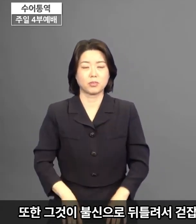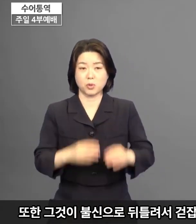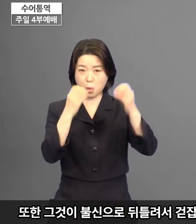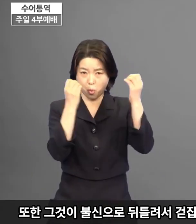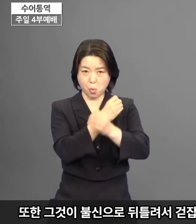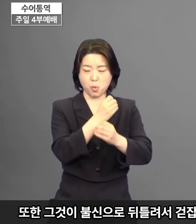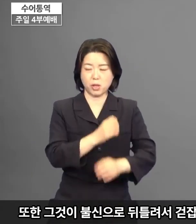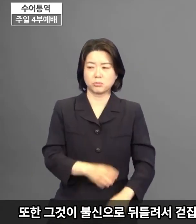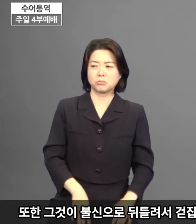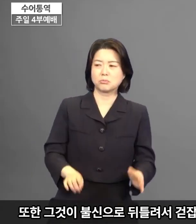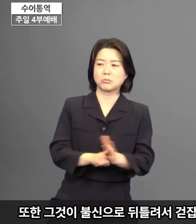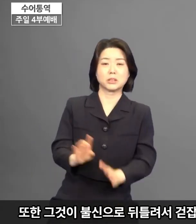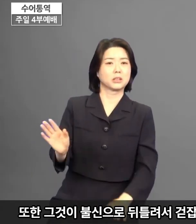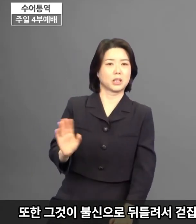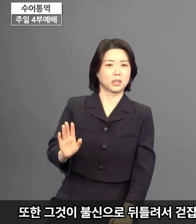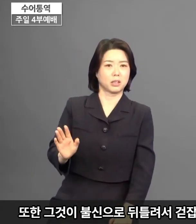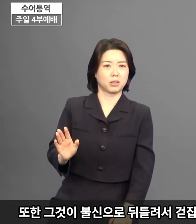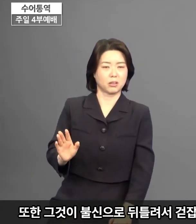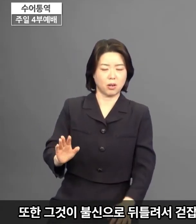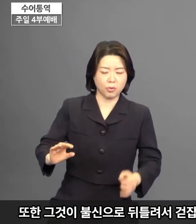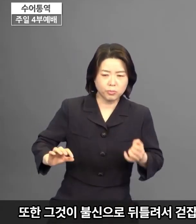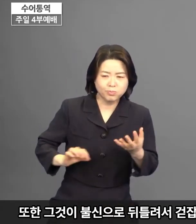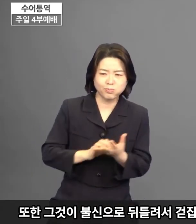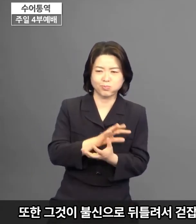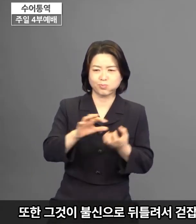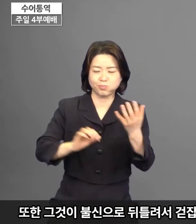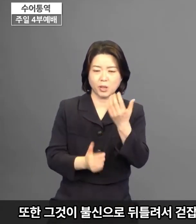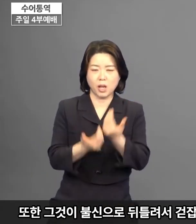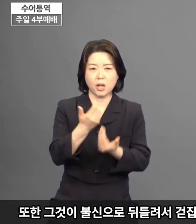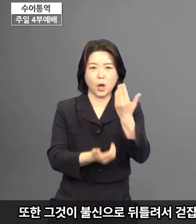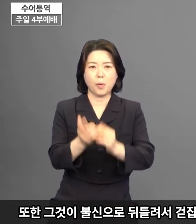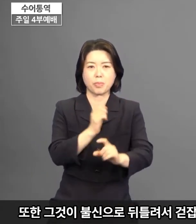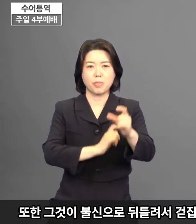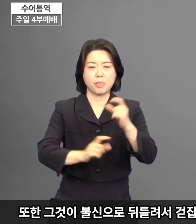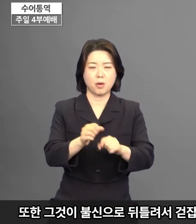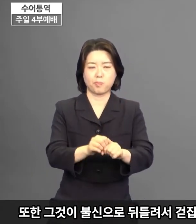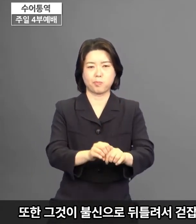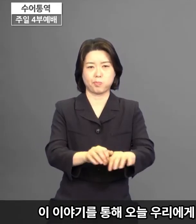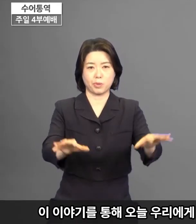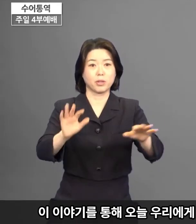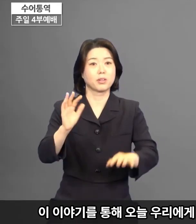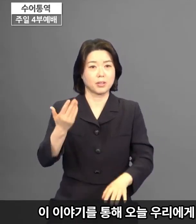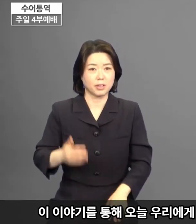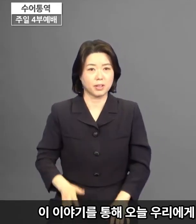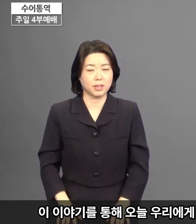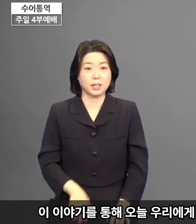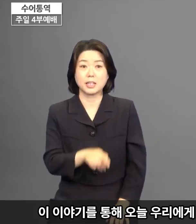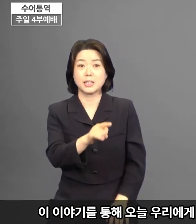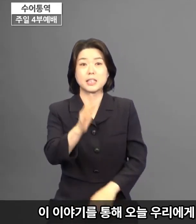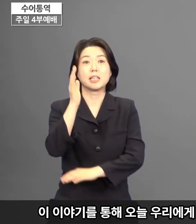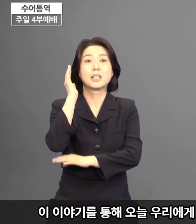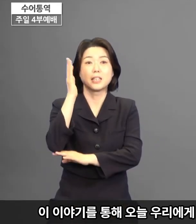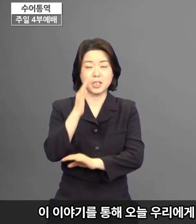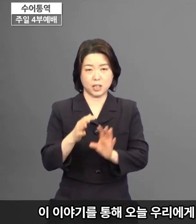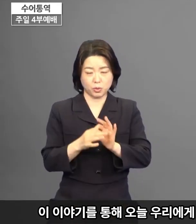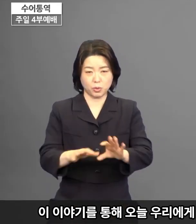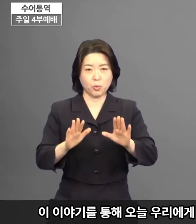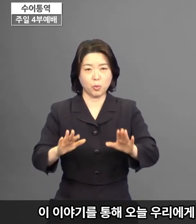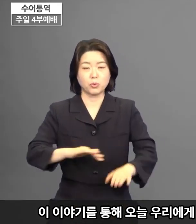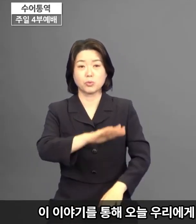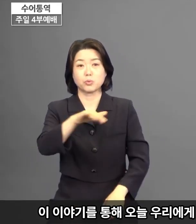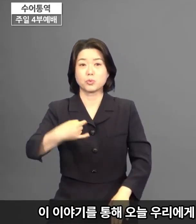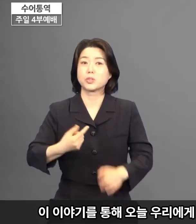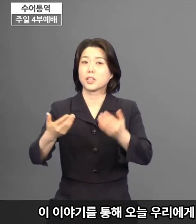불신으로 뒤틀려서 걷잡을 수 없는 갈등 관계로 번져가게 됩니다. 이 이야기를 통해 오늘 우리에게